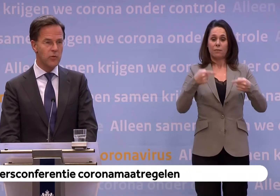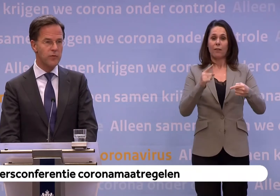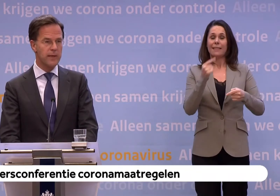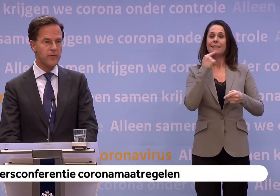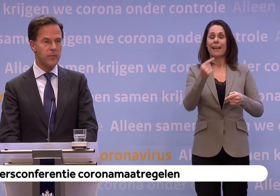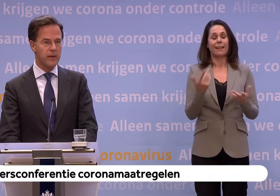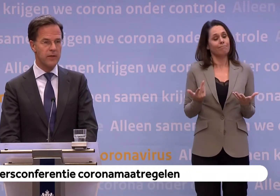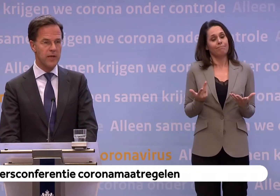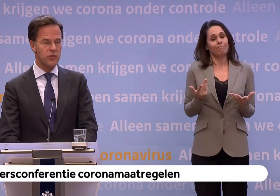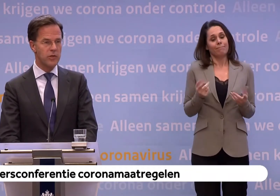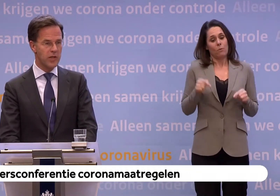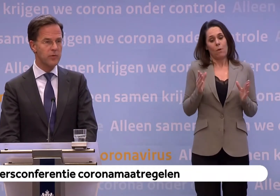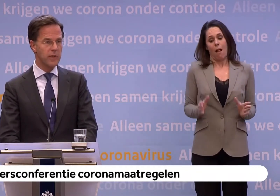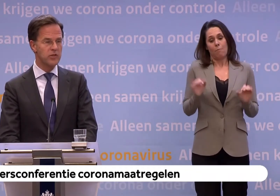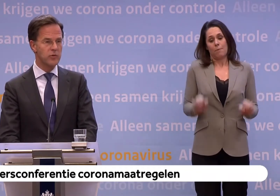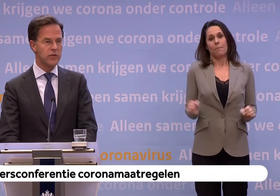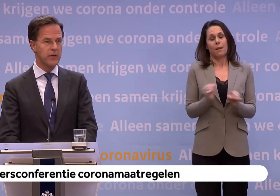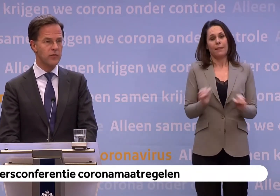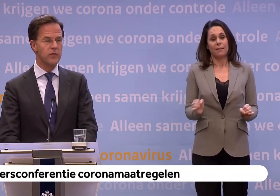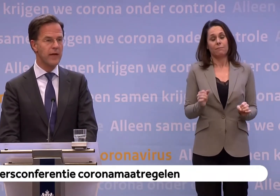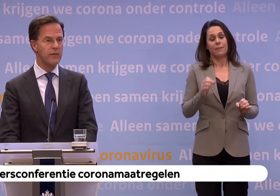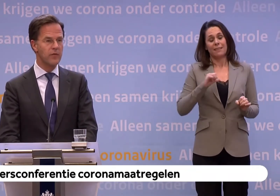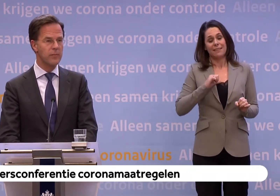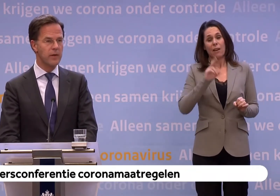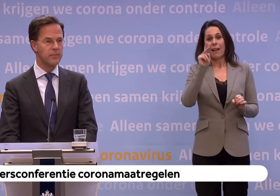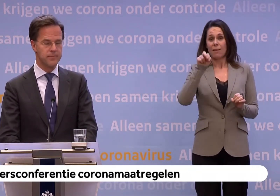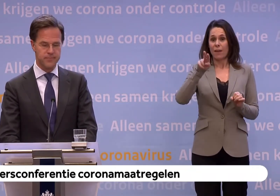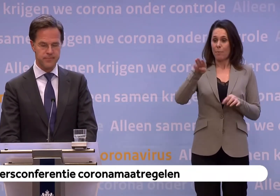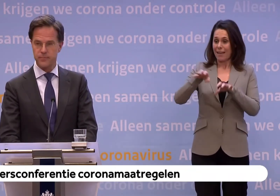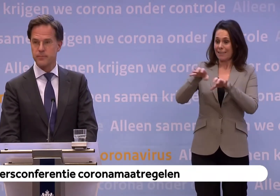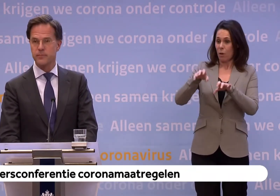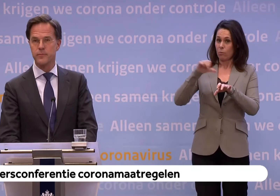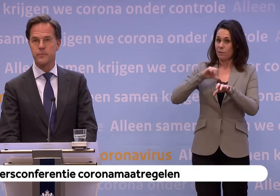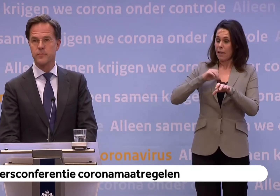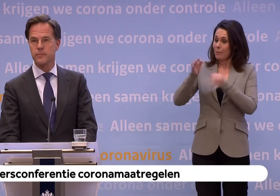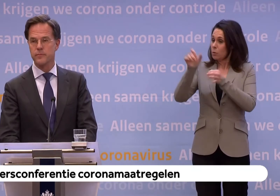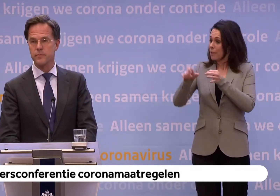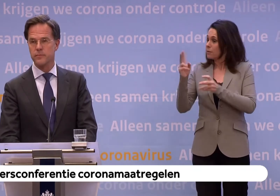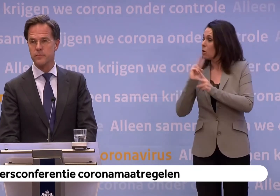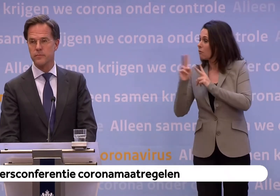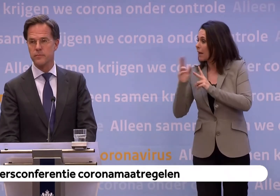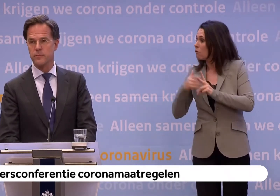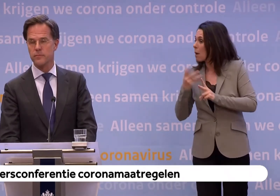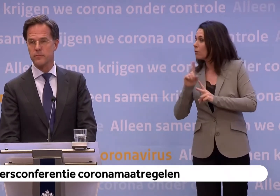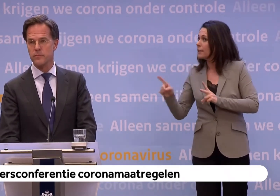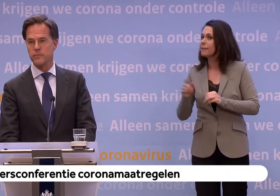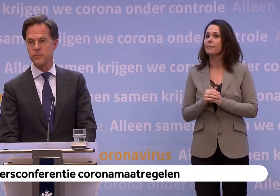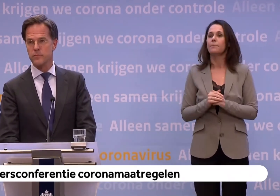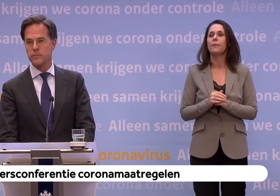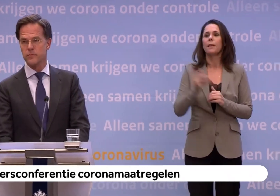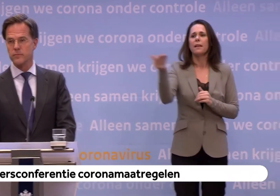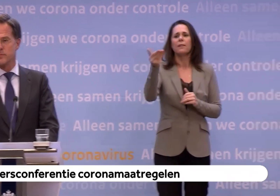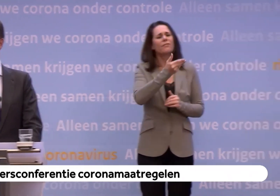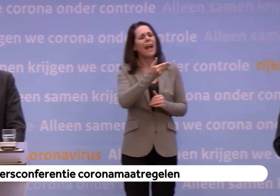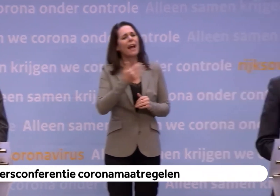echt het risico nu voor de KNVB... ...en zij zullen dat zelf met juristen moeten checken... ...of het dan trainen wel of niet mag. Hart van Nederland. Meneer Jonge, nog een vraag over